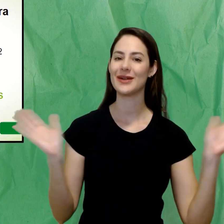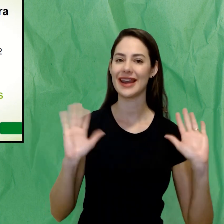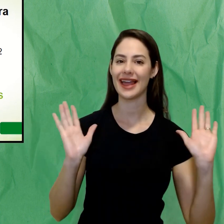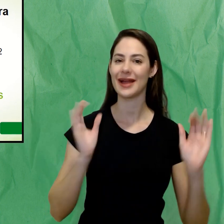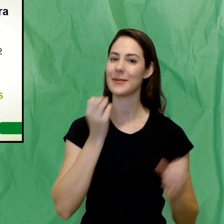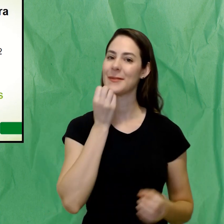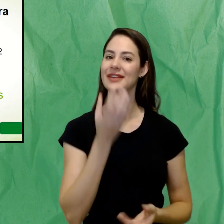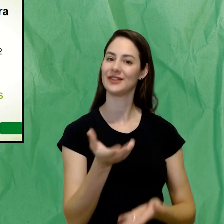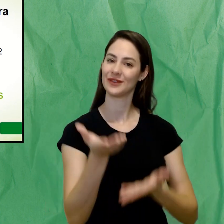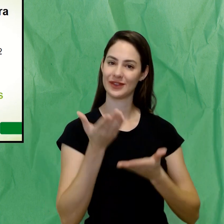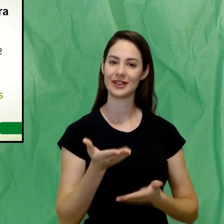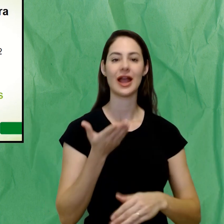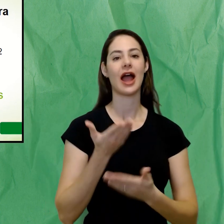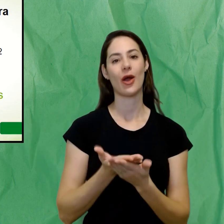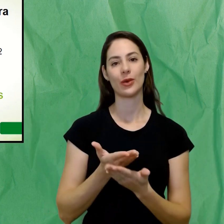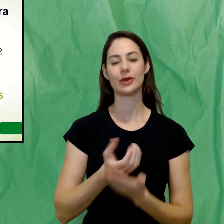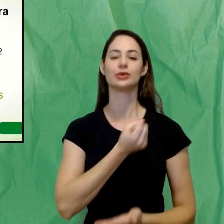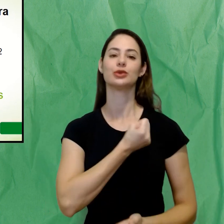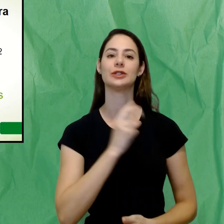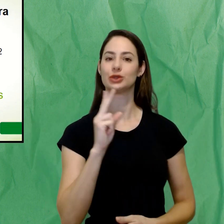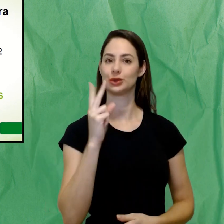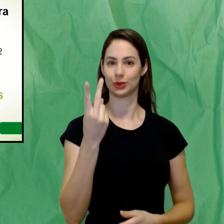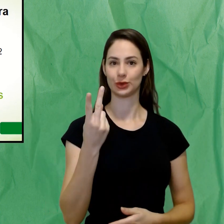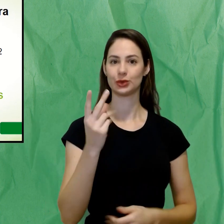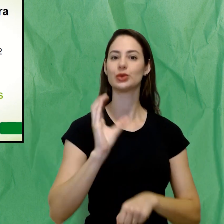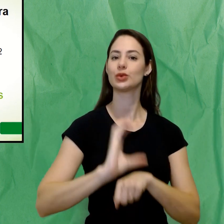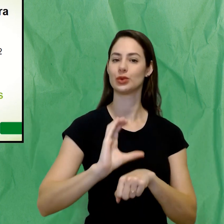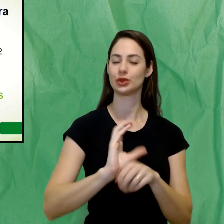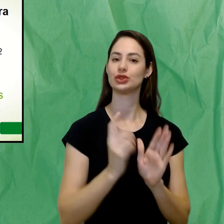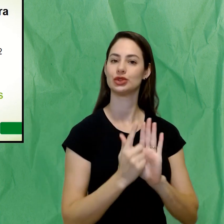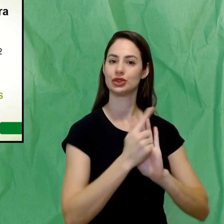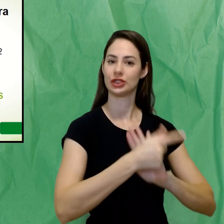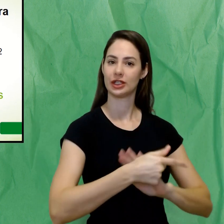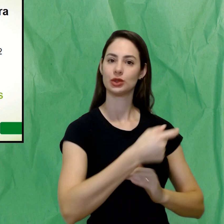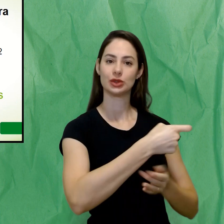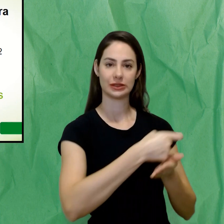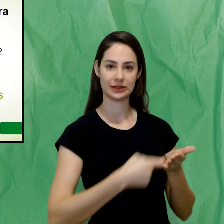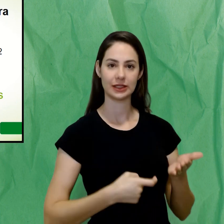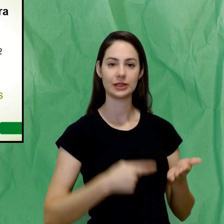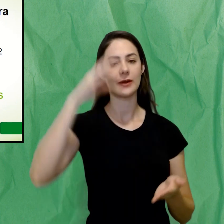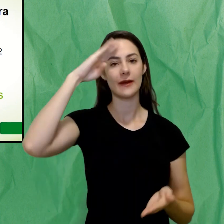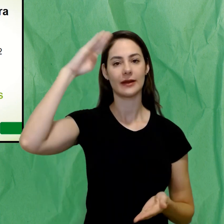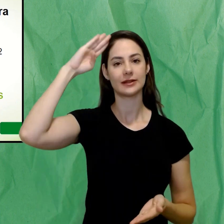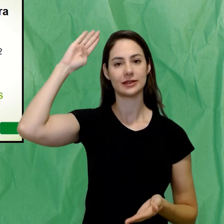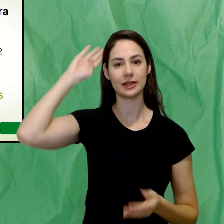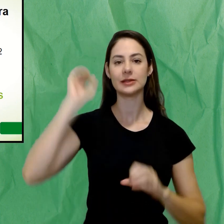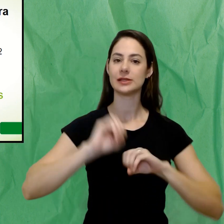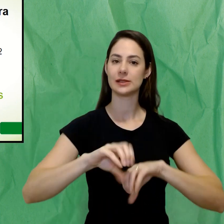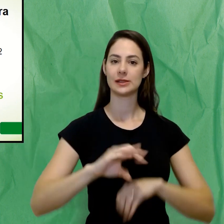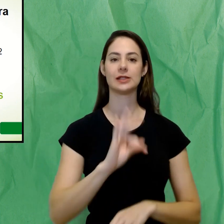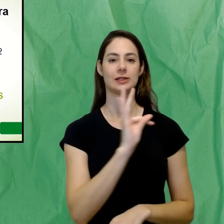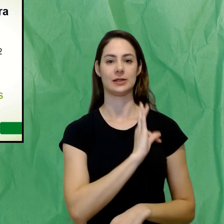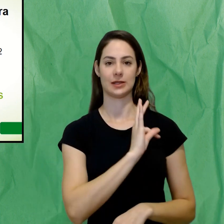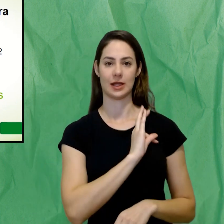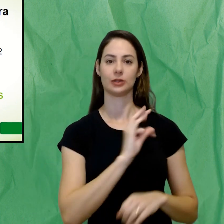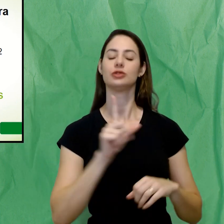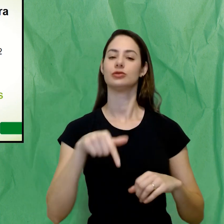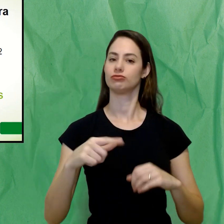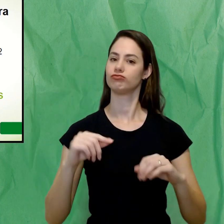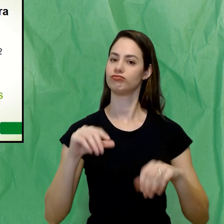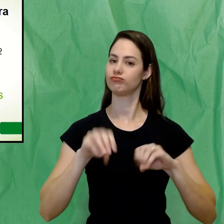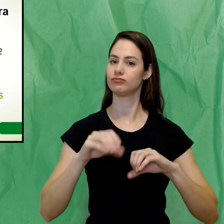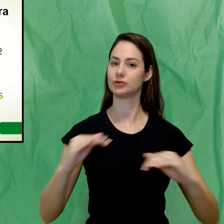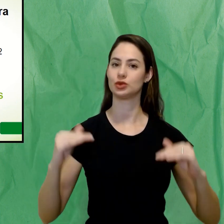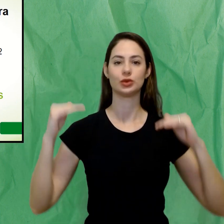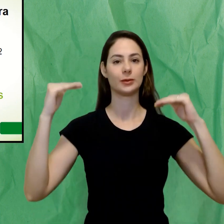Olá, sejam bem-vindos à nossa aula de número 2 do curso Gêneros Textuais Acadêmicos para Ensino Técnico, Graduação e